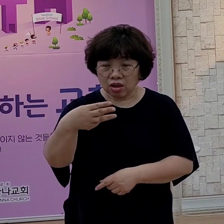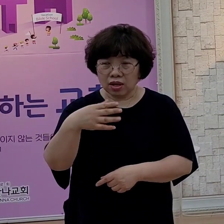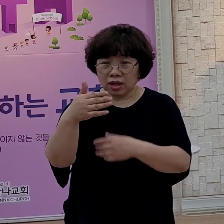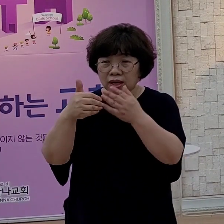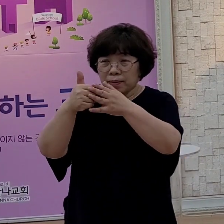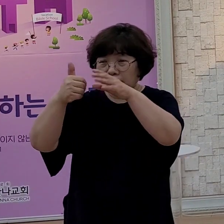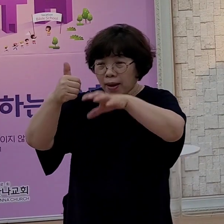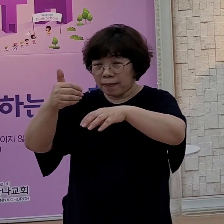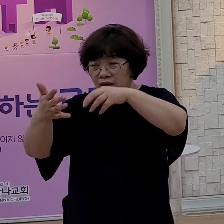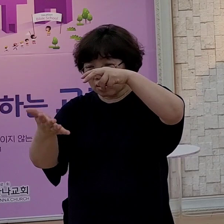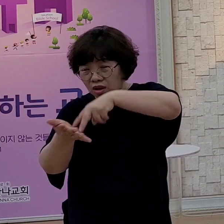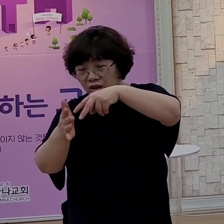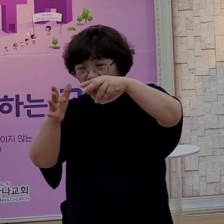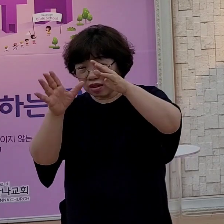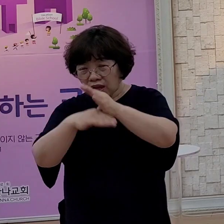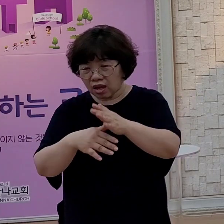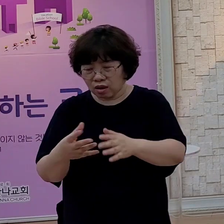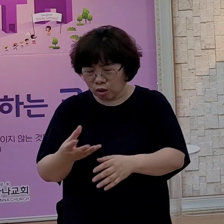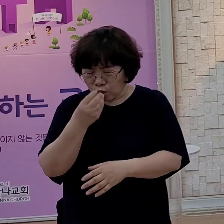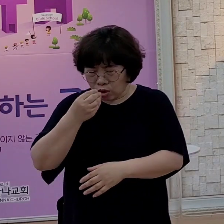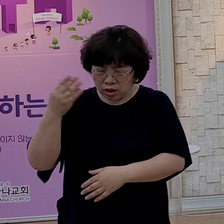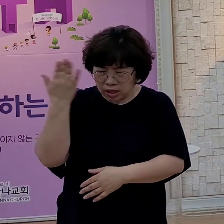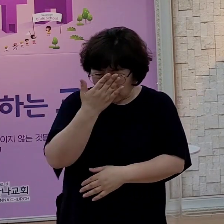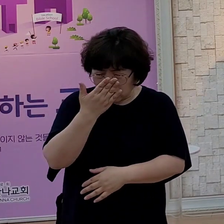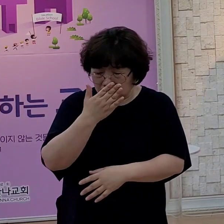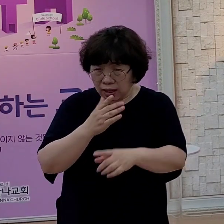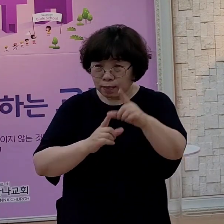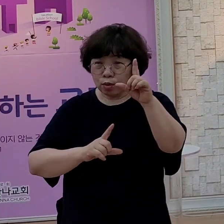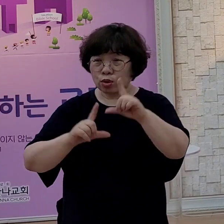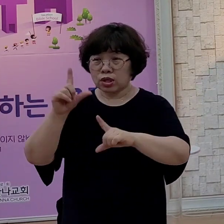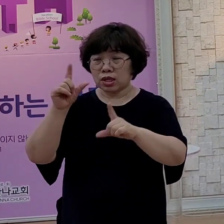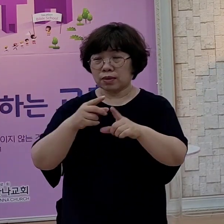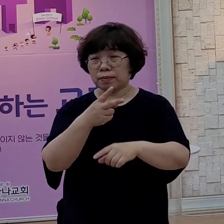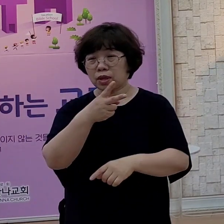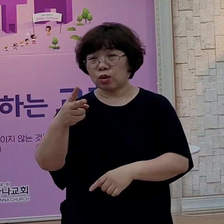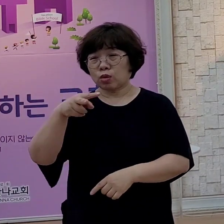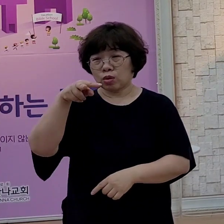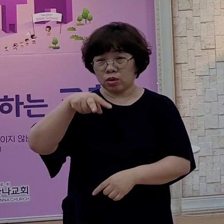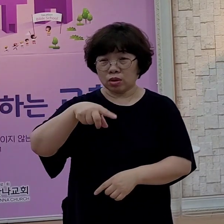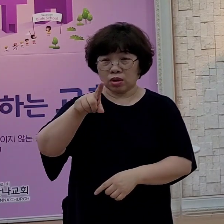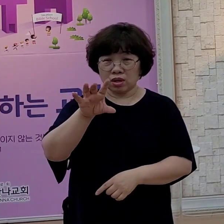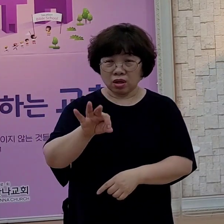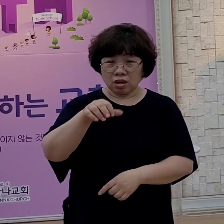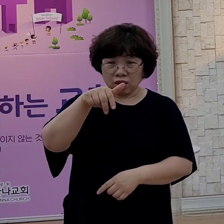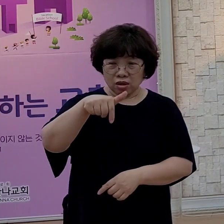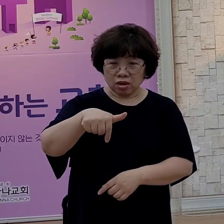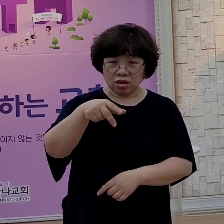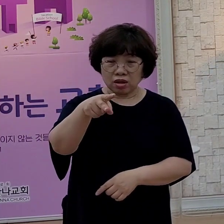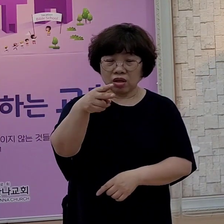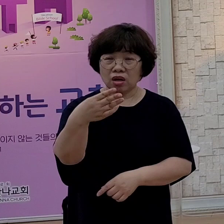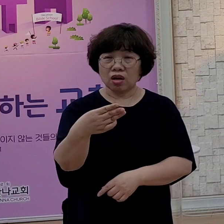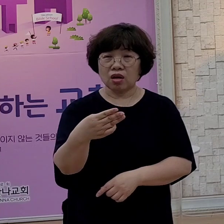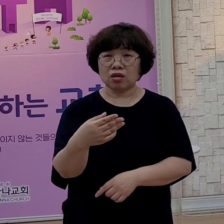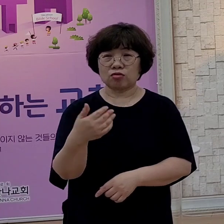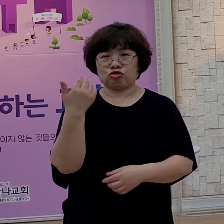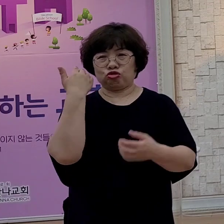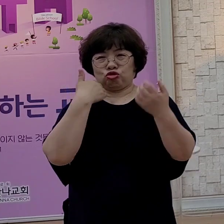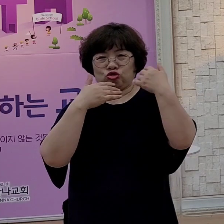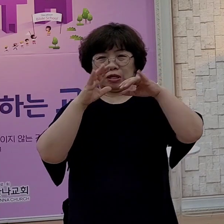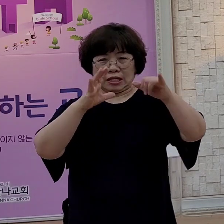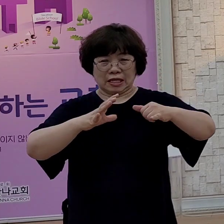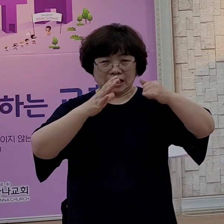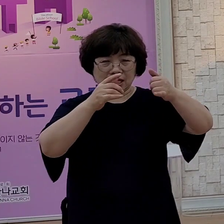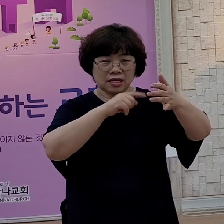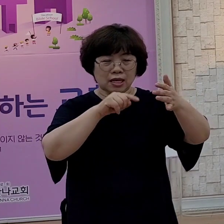서기에 거룩하고 깨끗한 상태. 이거를 성결이라고 해요. 여러분 아무나 세상 사람들 앞에